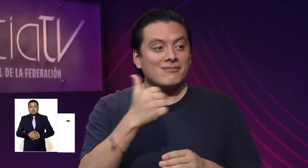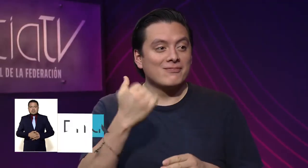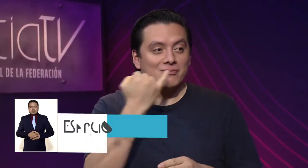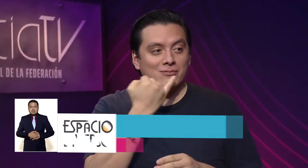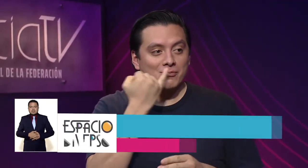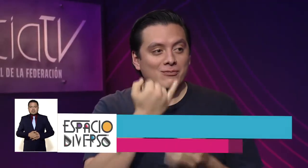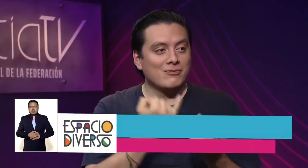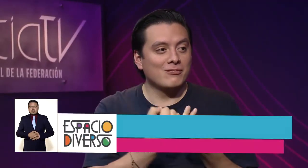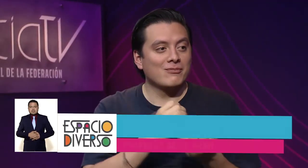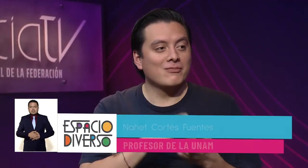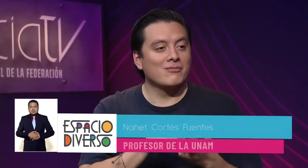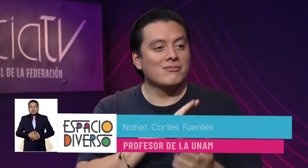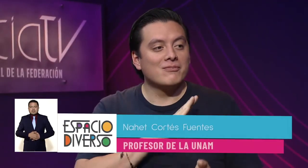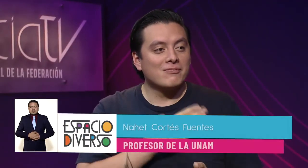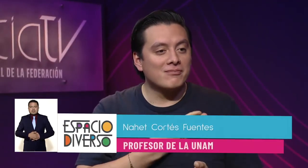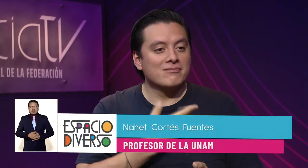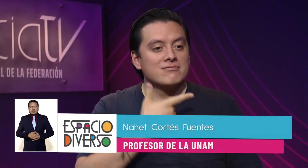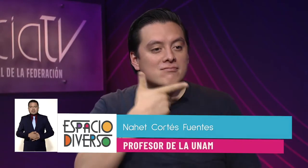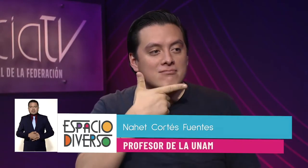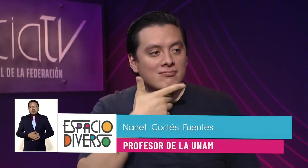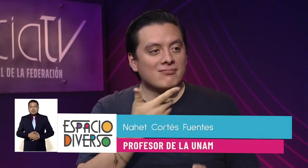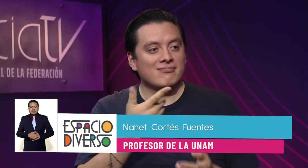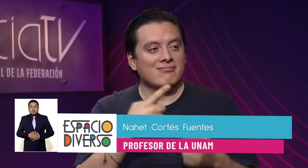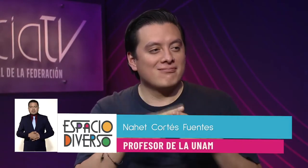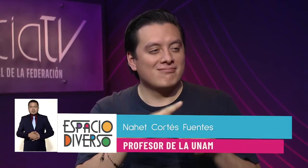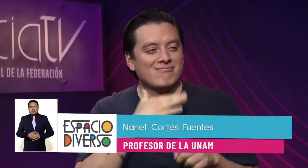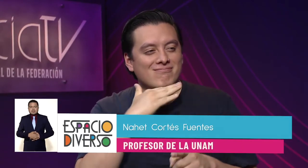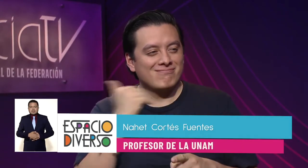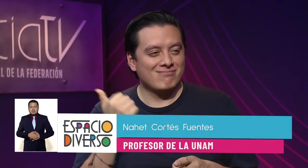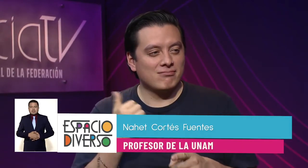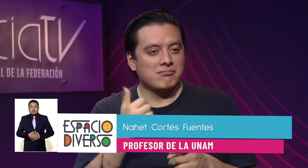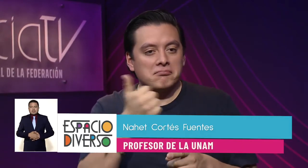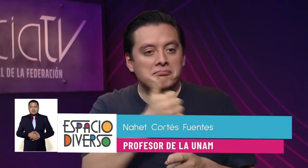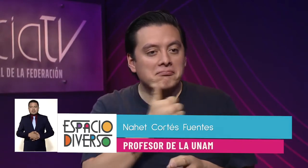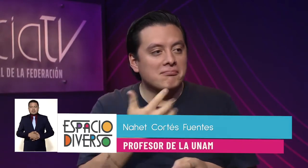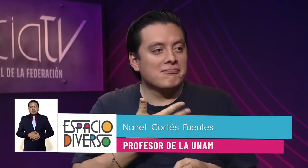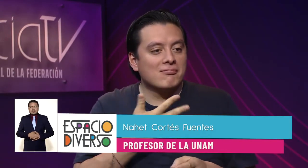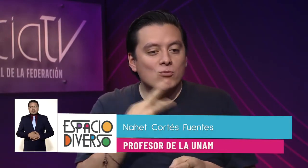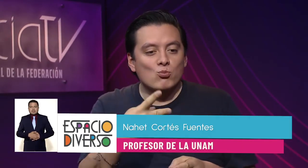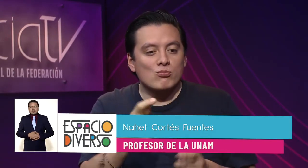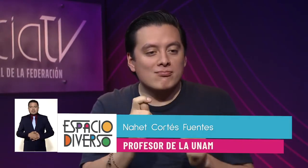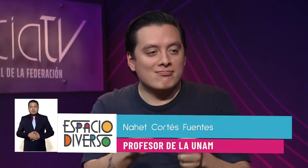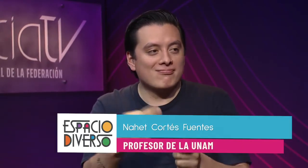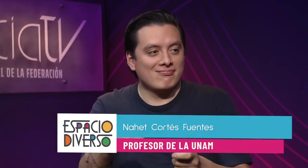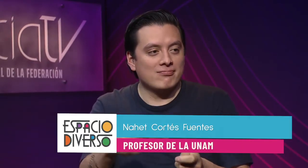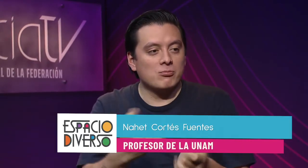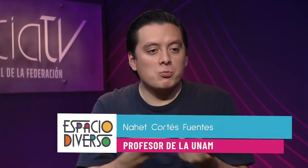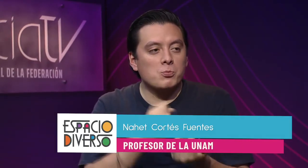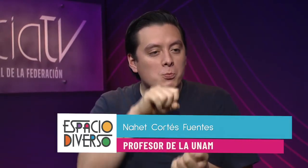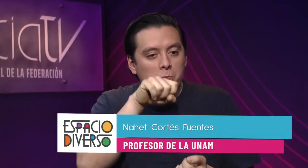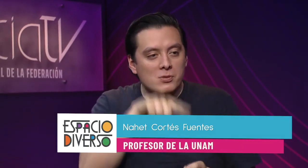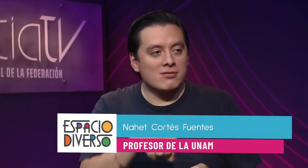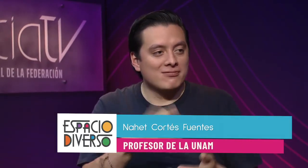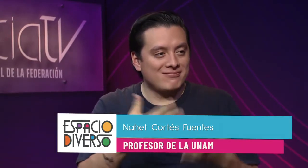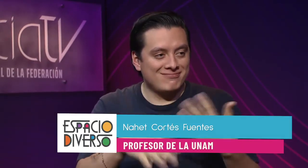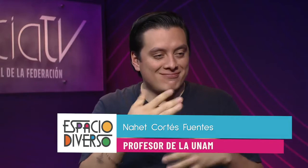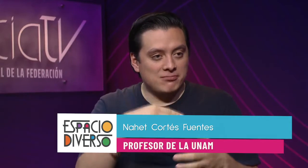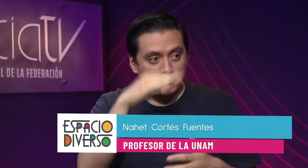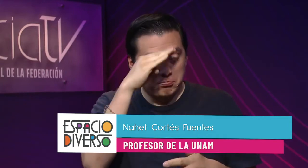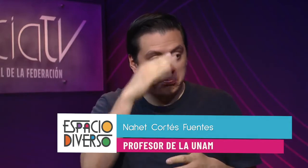Porque en el mundo cada idioma tiene su referente en señas. Así como existe el inglés, el alemán, pasa lo